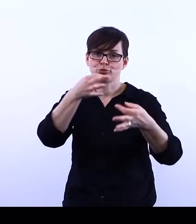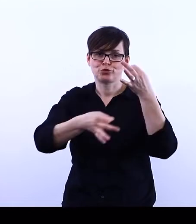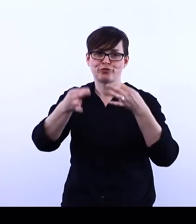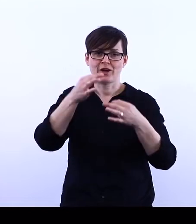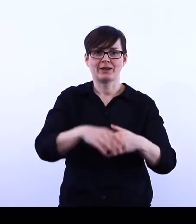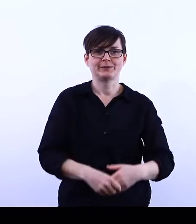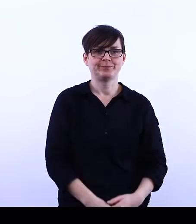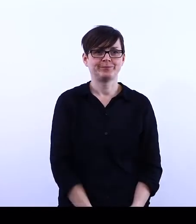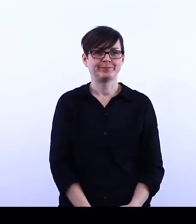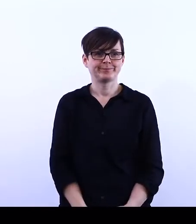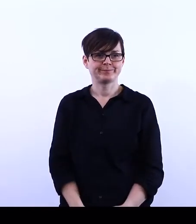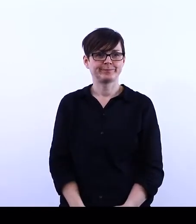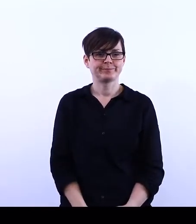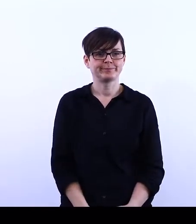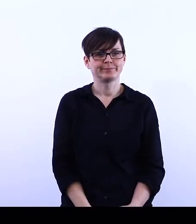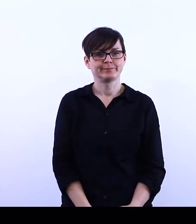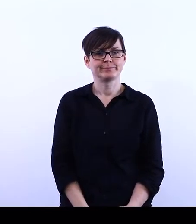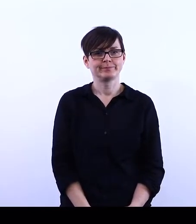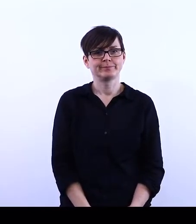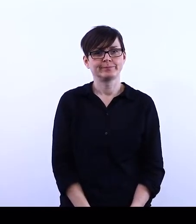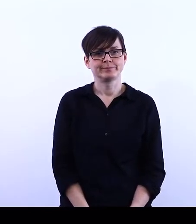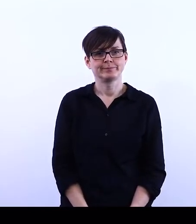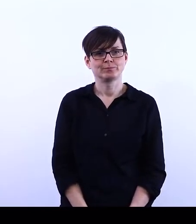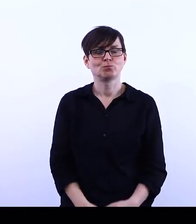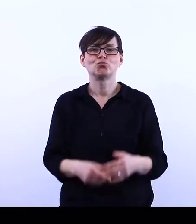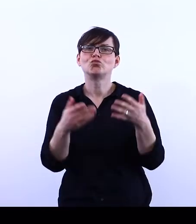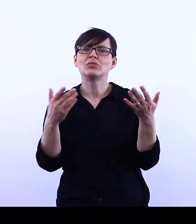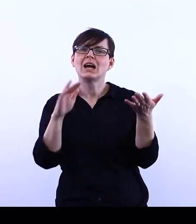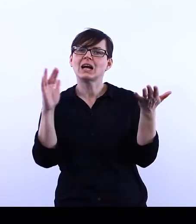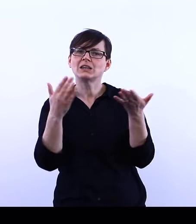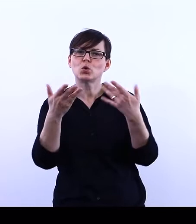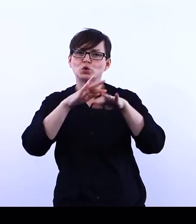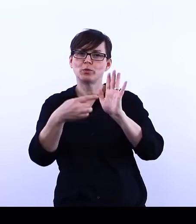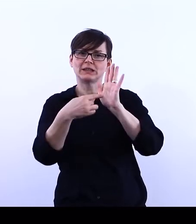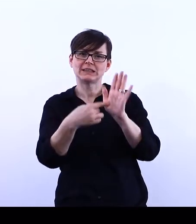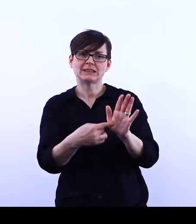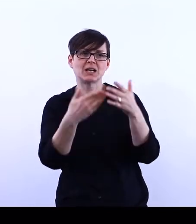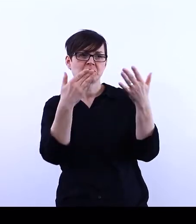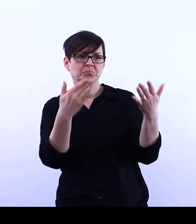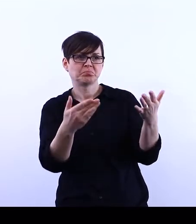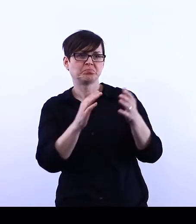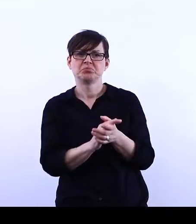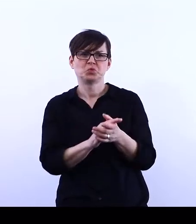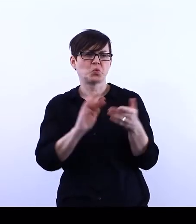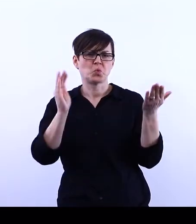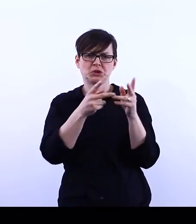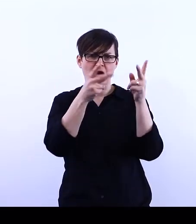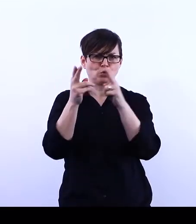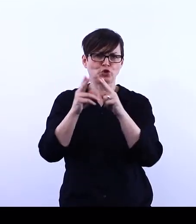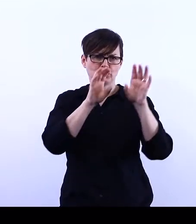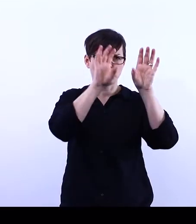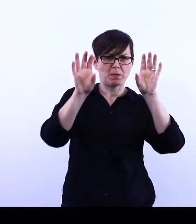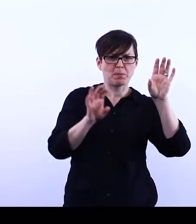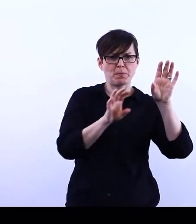Ganz kurz dann eben noch so eine Übersicht, jetzt hier snippetartig einfach nur, aber ich